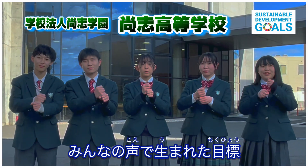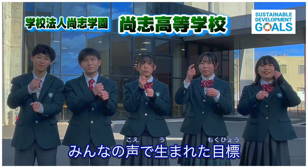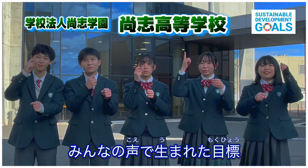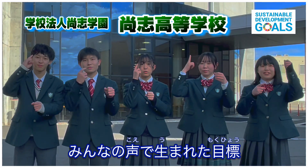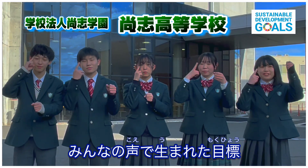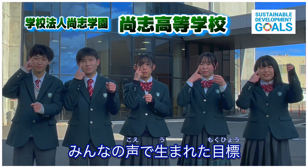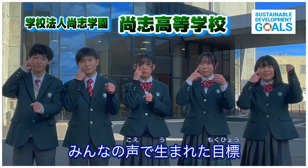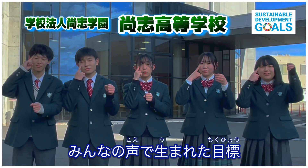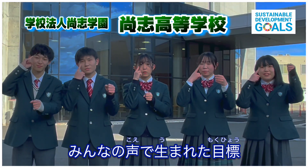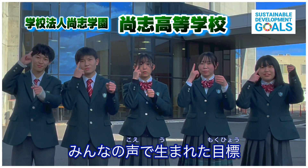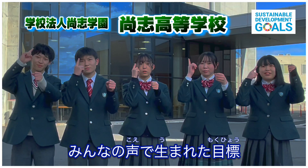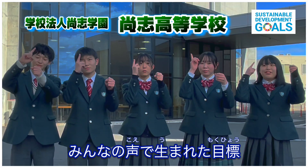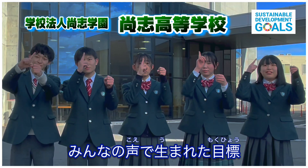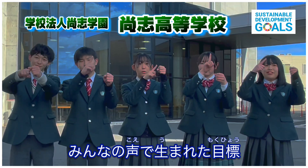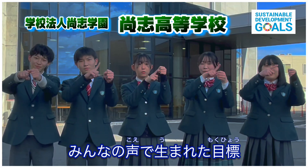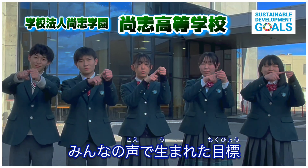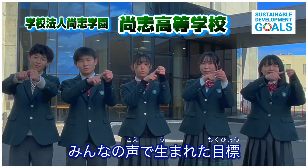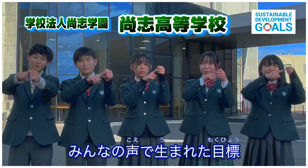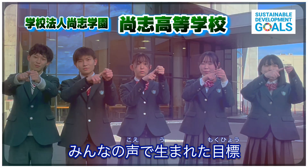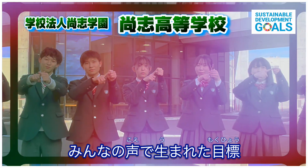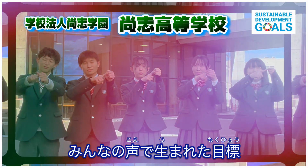目標、